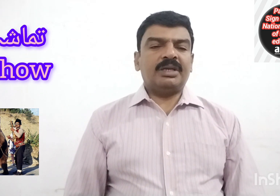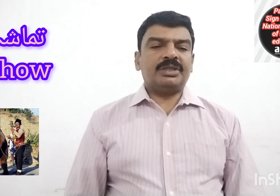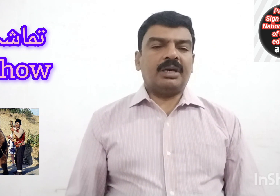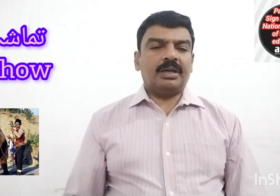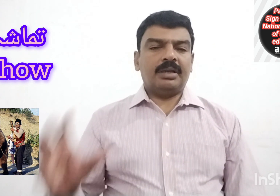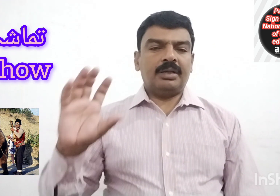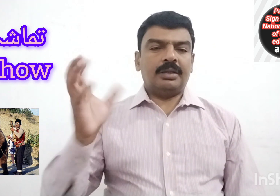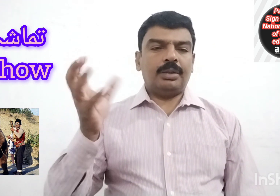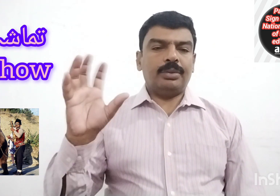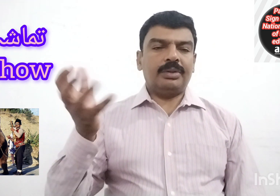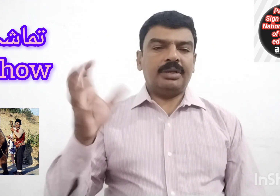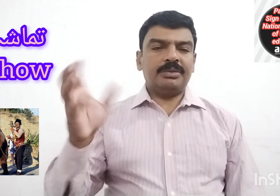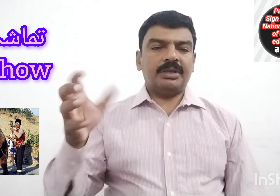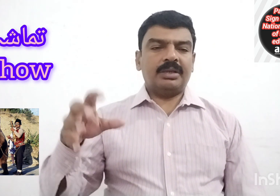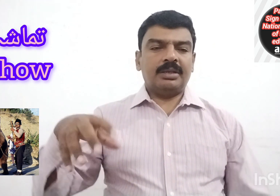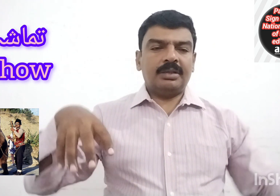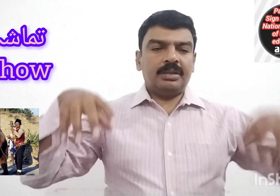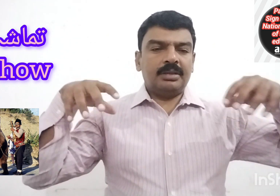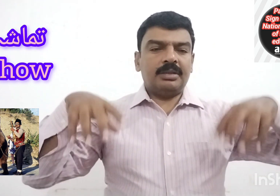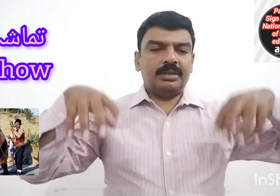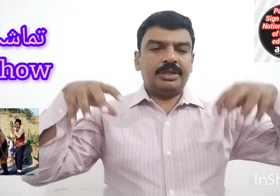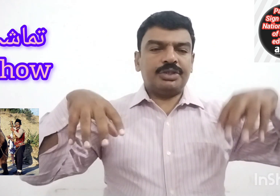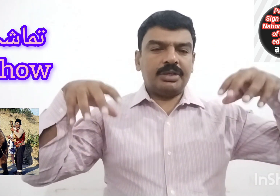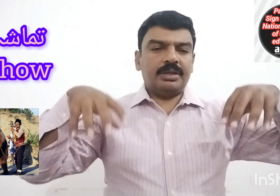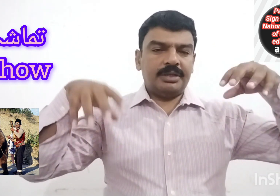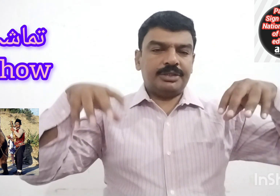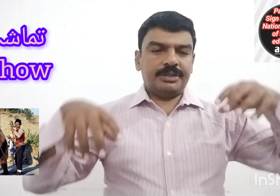तमाशा। डुगडुगी बजाना, रीछ का नाचना।